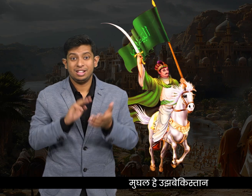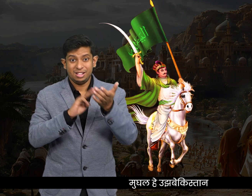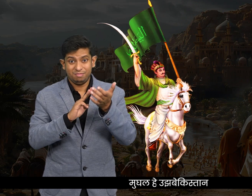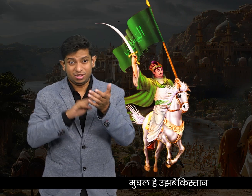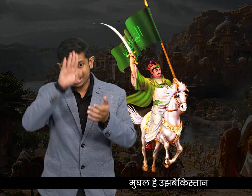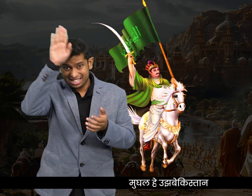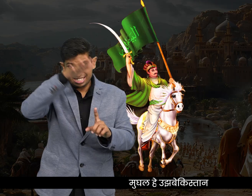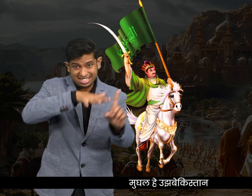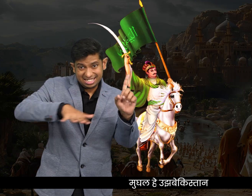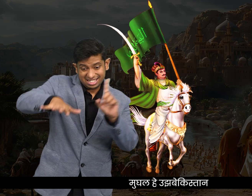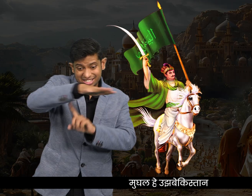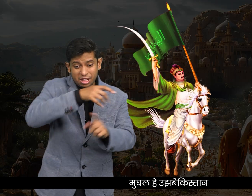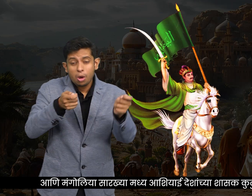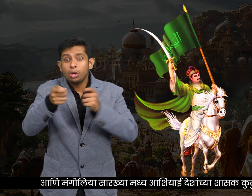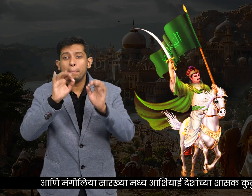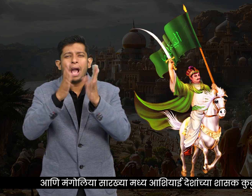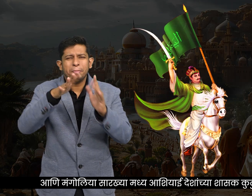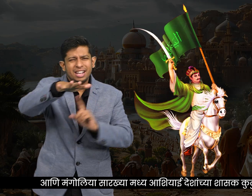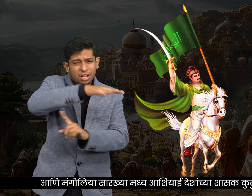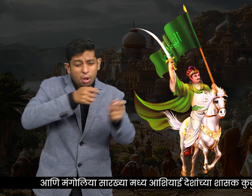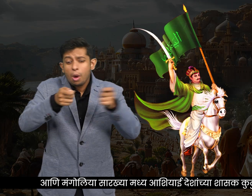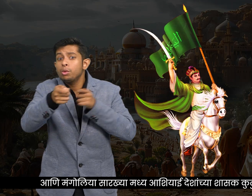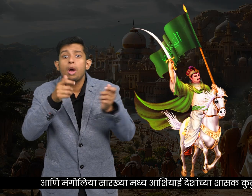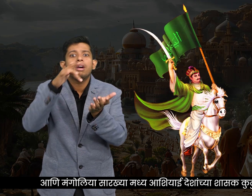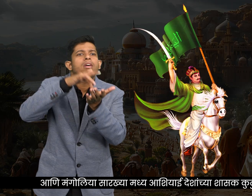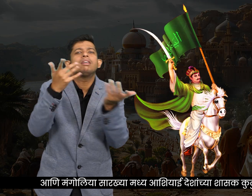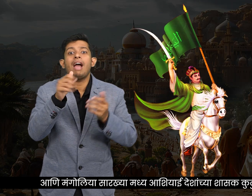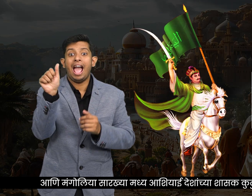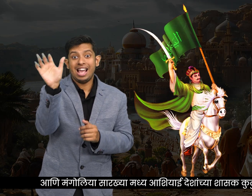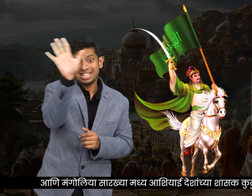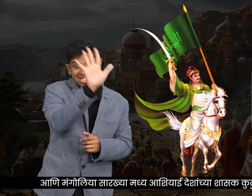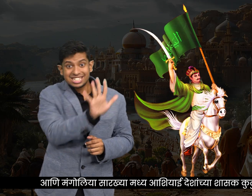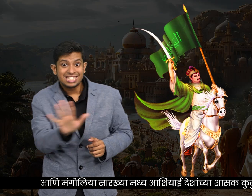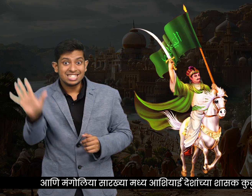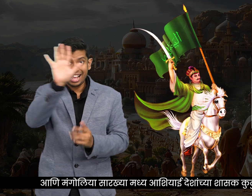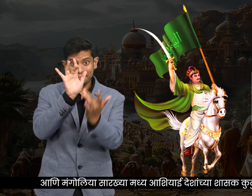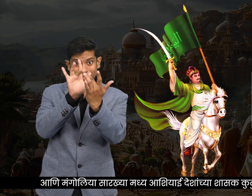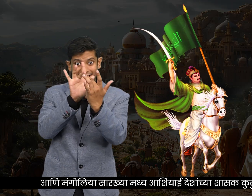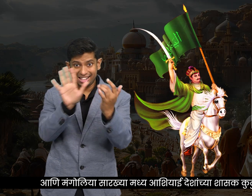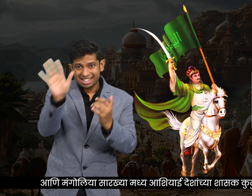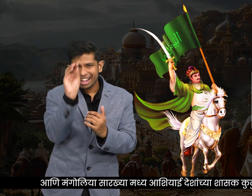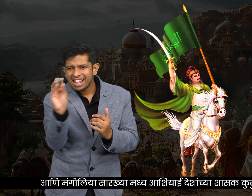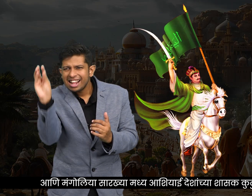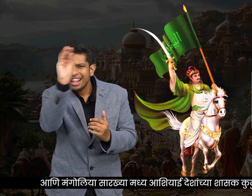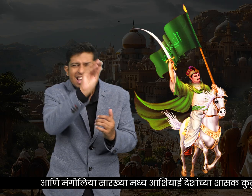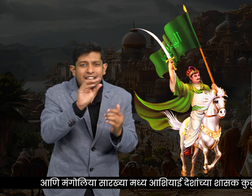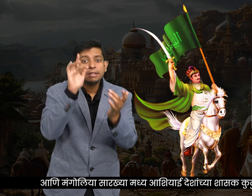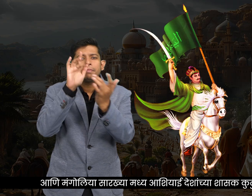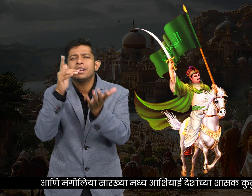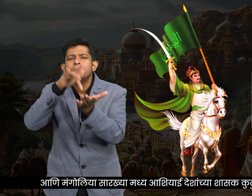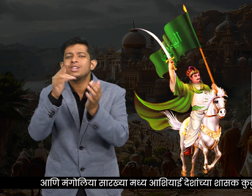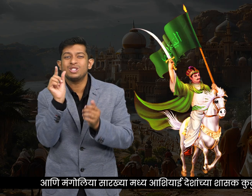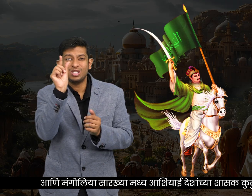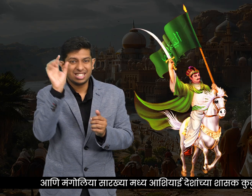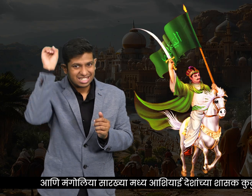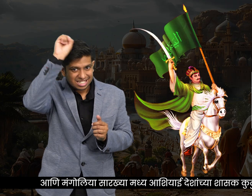मुघल हे उझबेकिस्तान आणि मंगोलिया सारख्या मध्य आशियाई देशांच्या